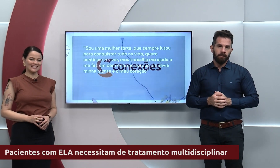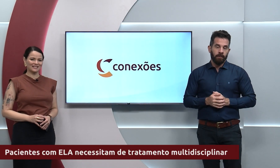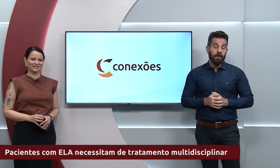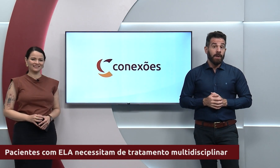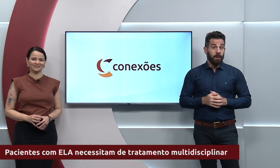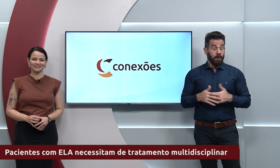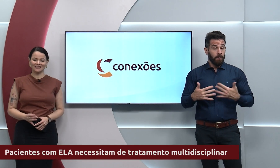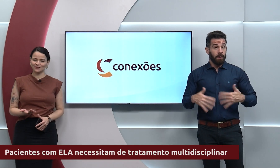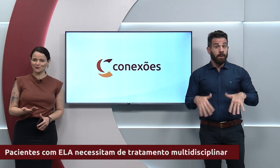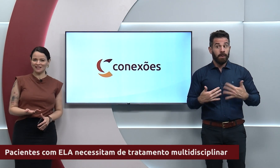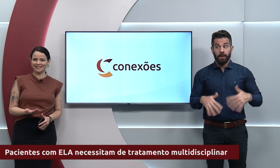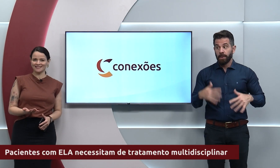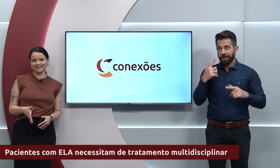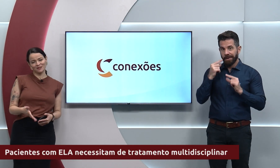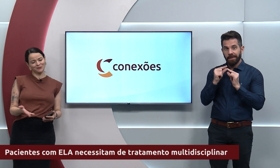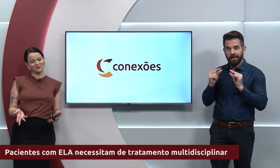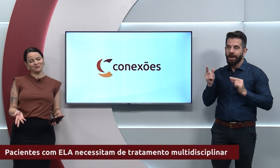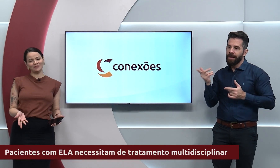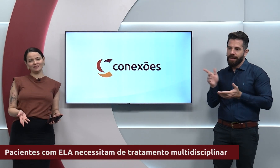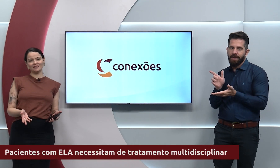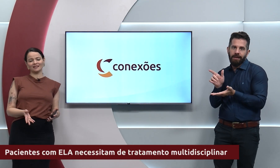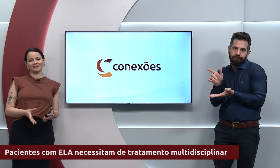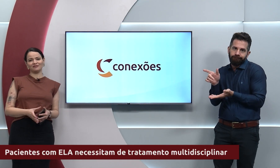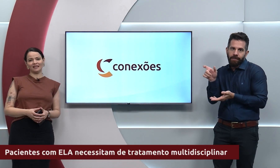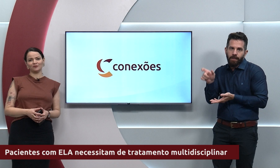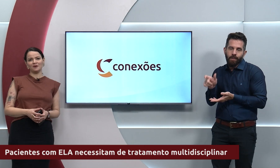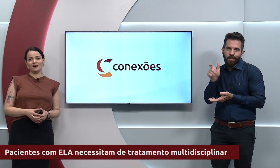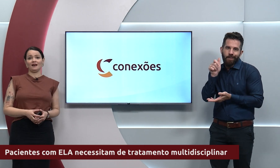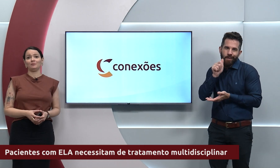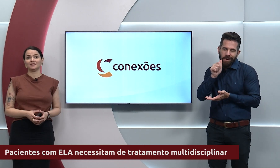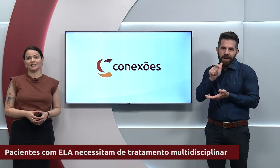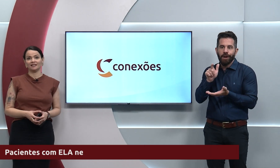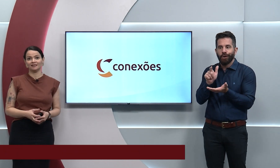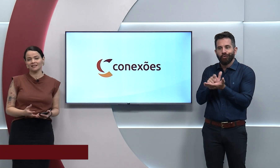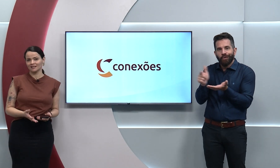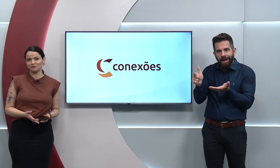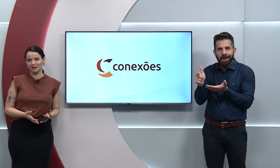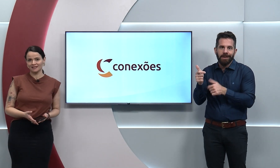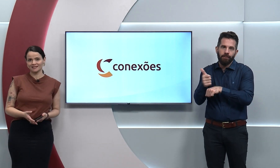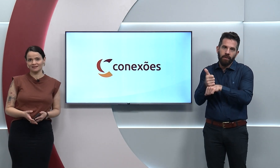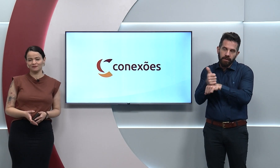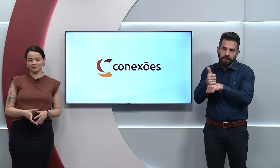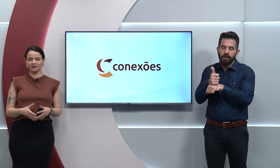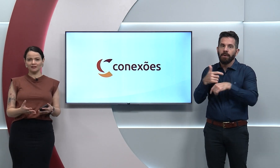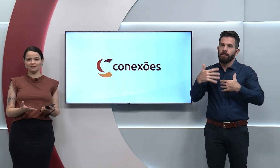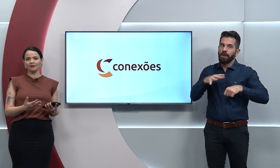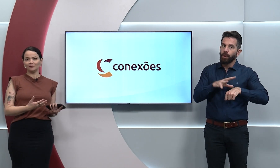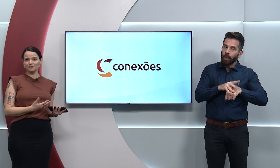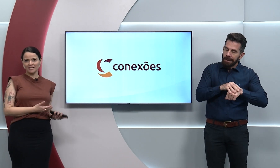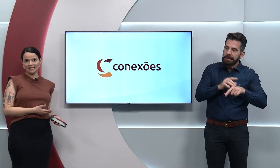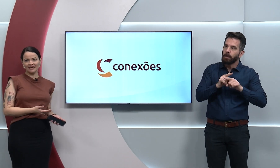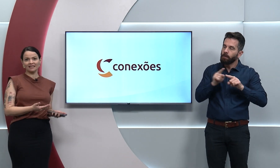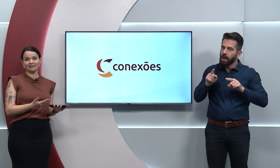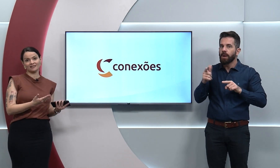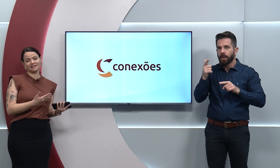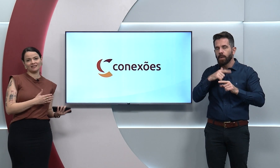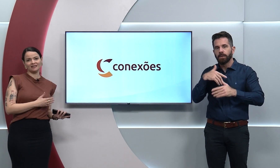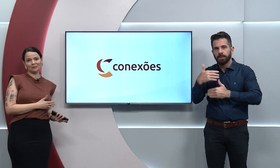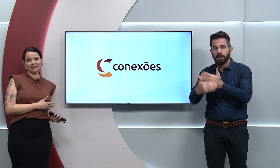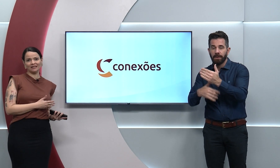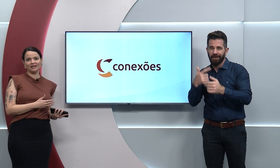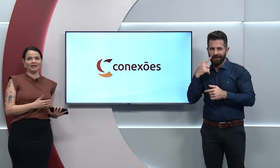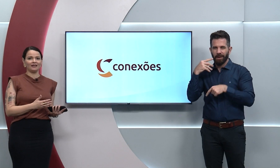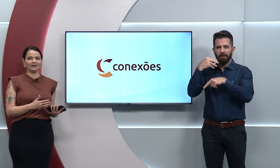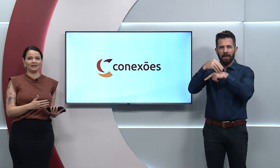Uma mensagem, então, né, da jornalista aí que continua escrevendo, apesar, né, dessa doença. Ficam aí os alertas